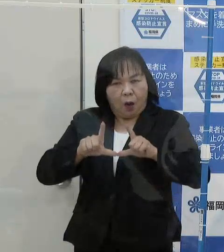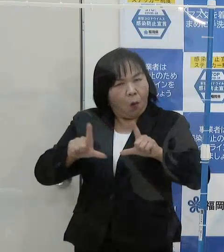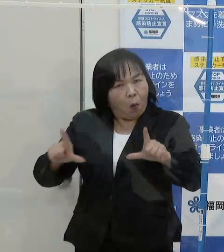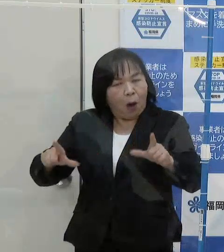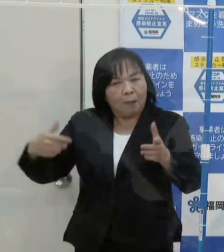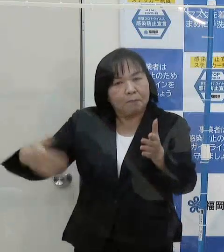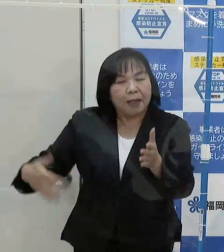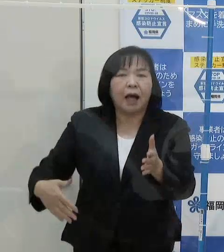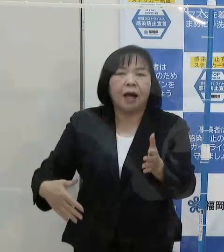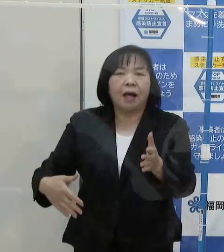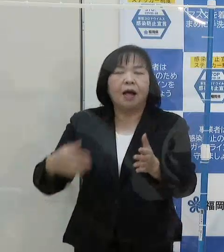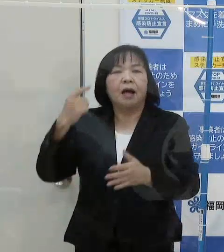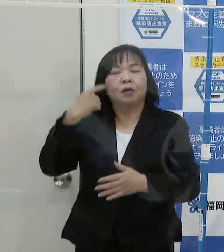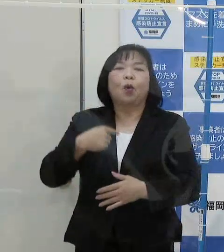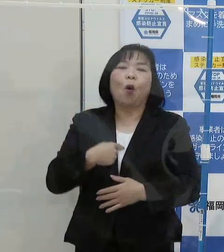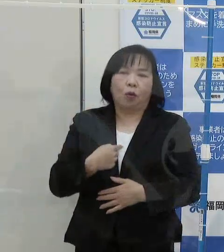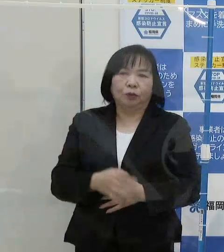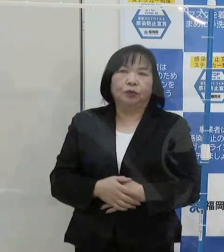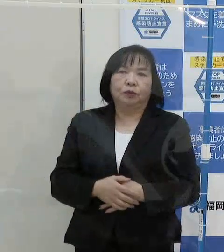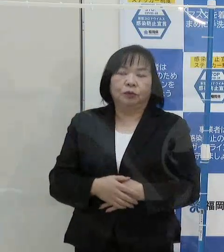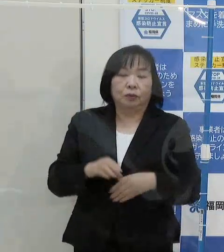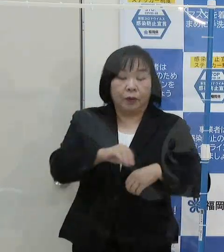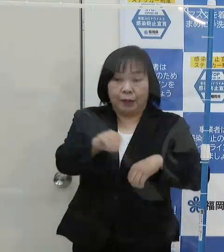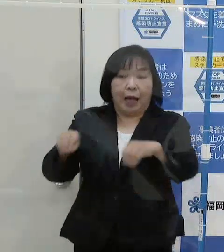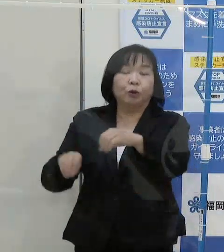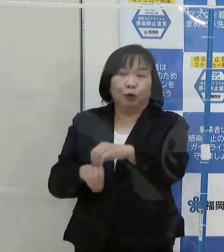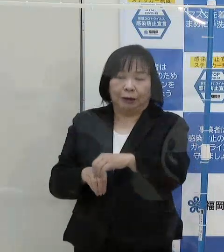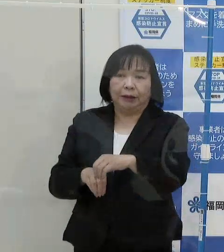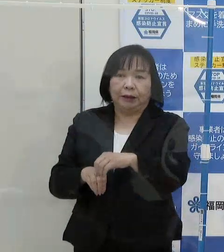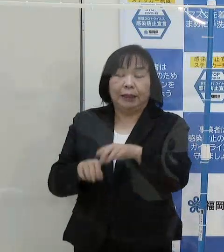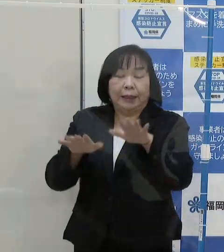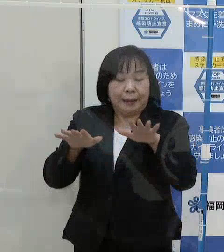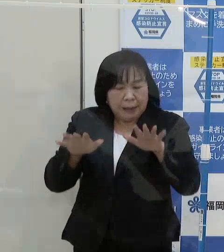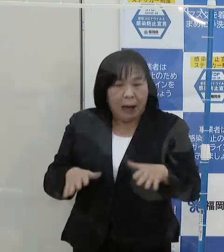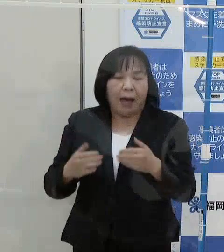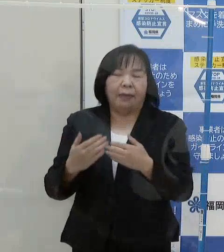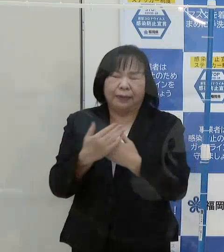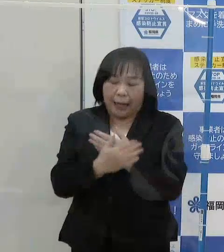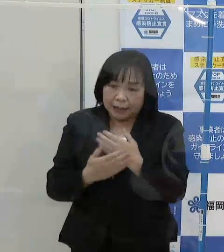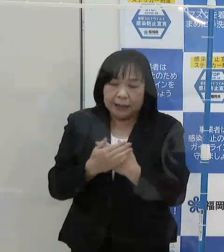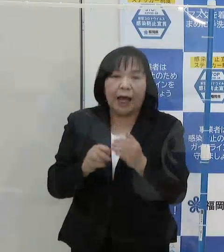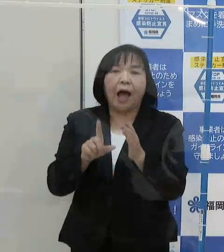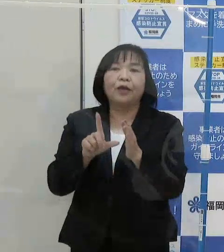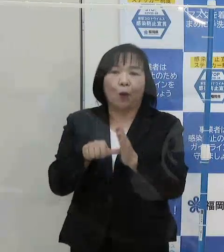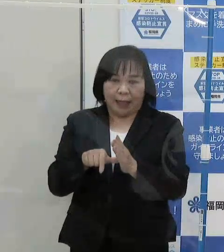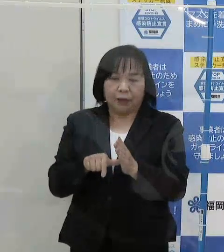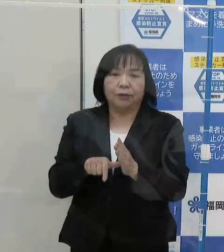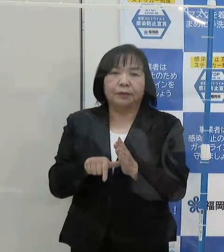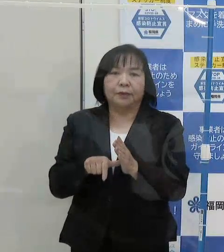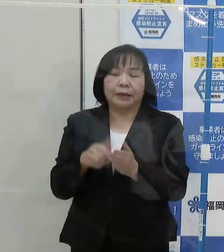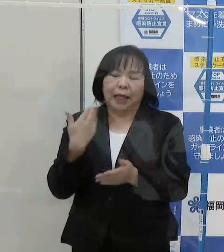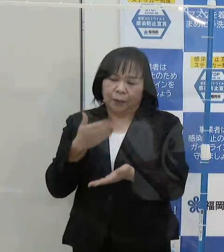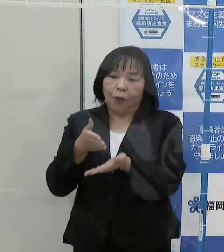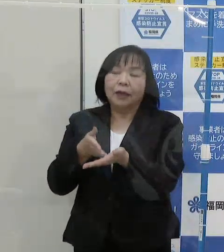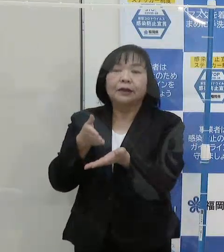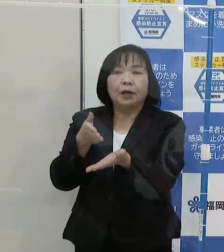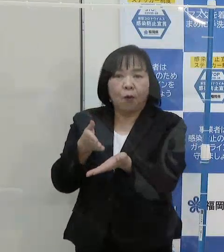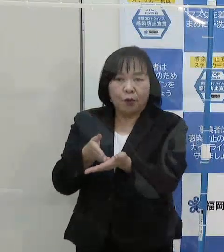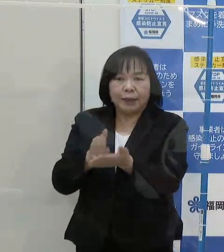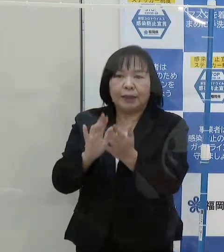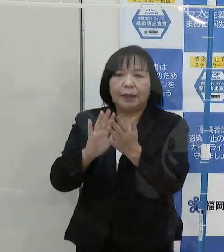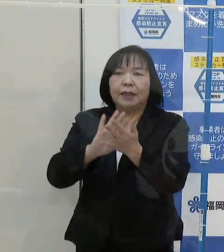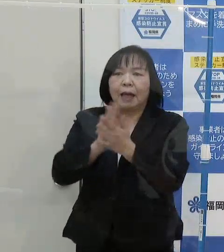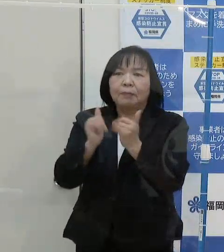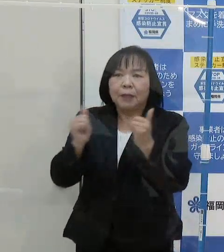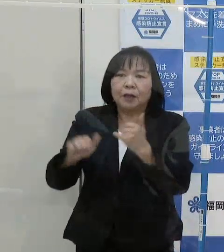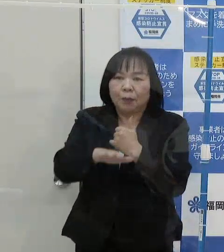階にはないと思いますけれども、逆に今が大事な時期でございます。先ほど申し上げましたように、県民の皆